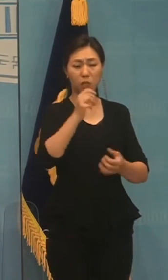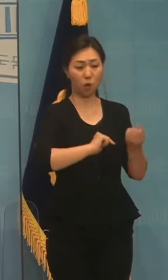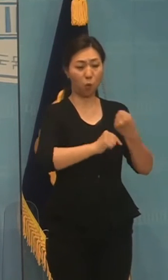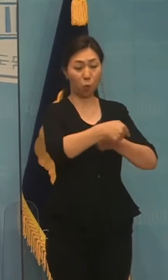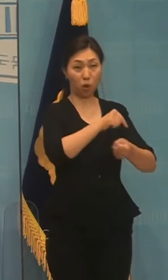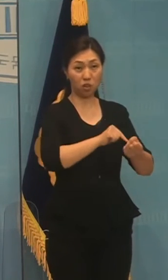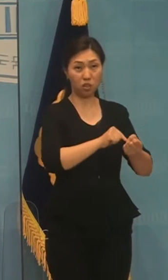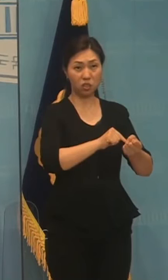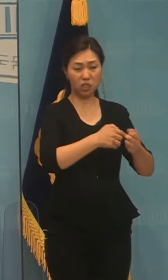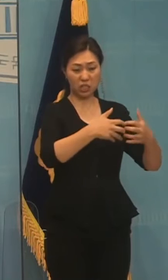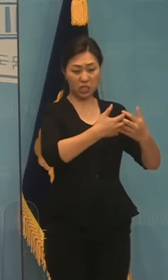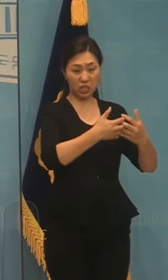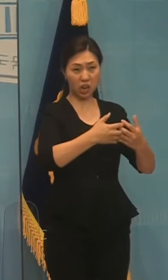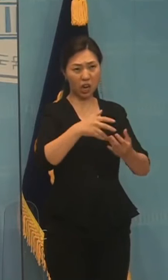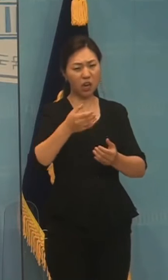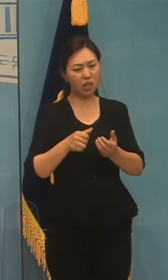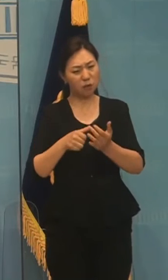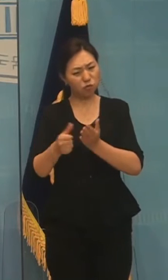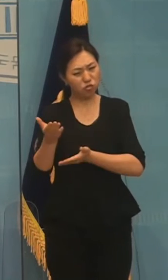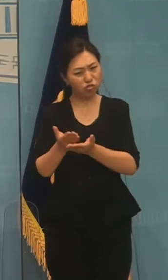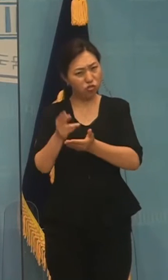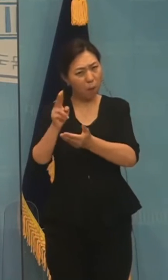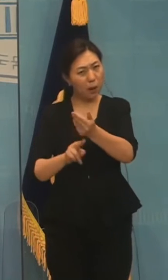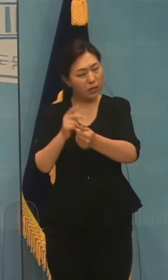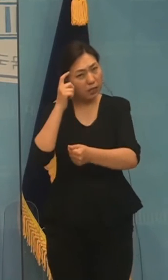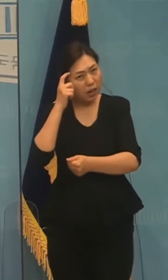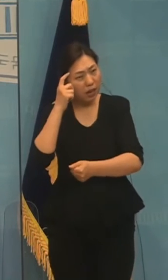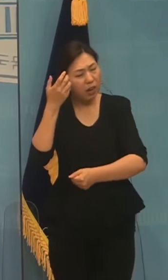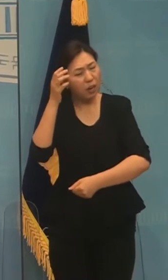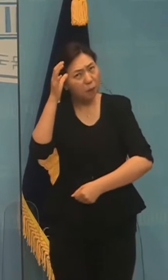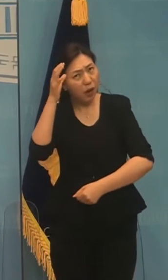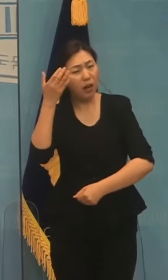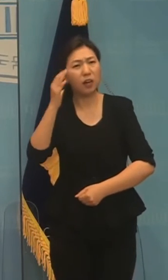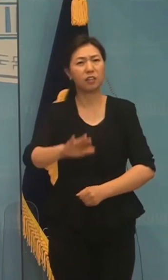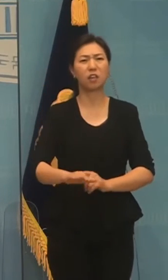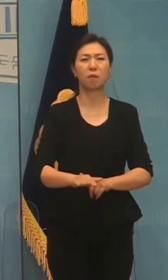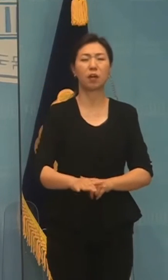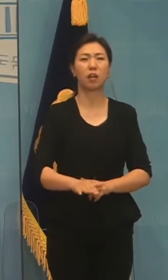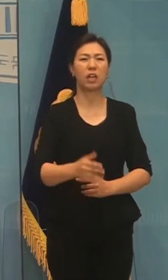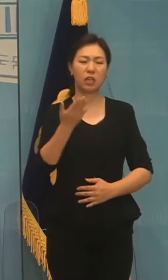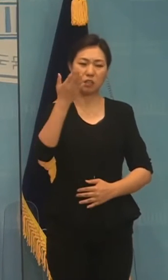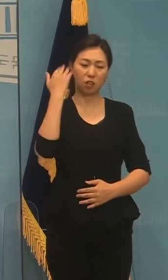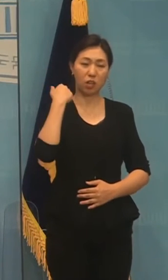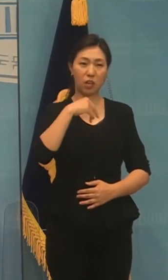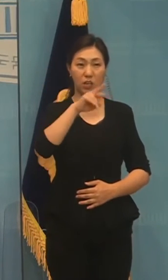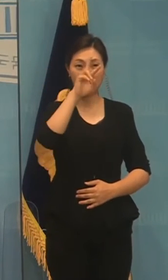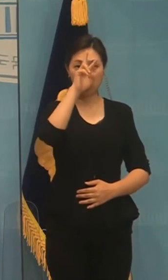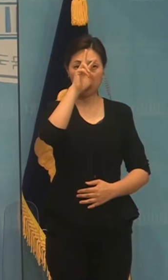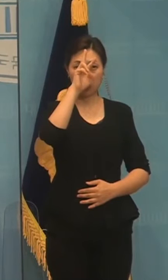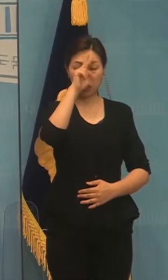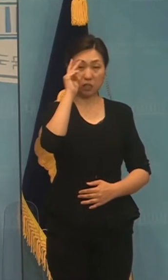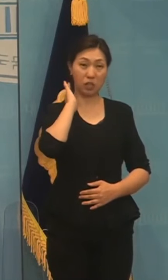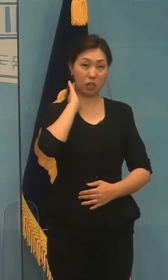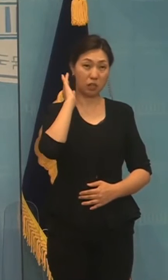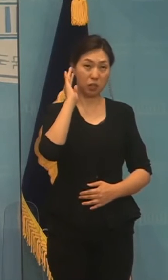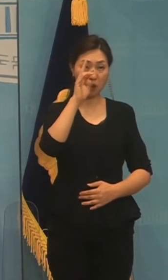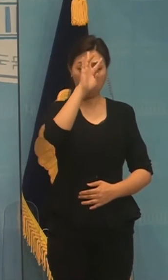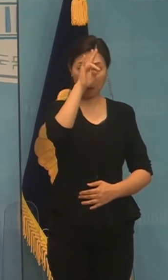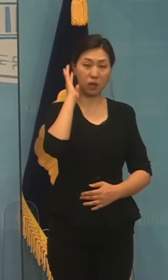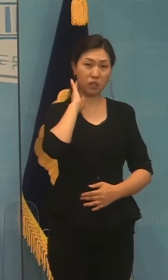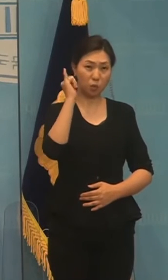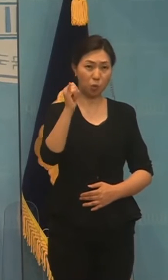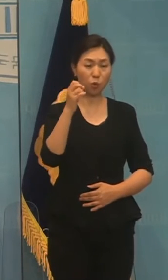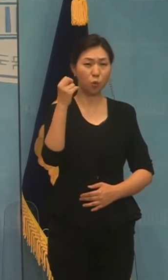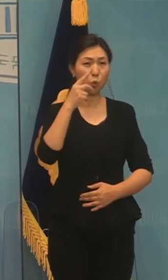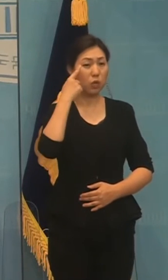안 되는 목표를 세웠지만 과거 새누리당 시절 이명박 박근혜 대통령도 추가 성과를 이룬 것은